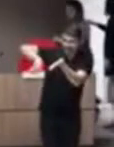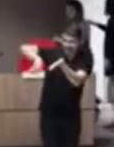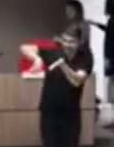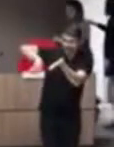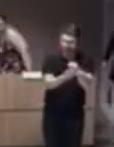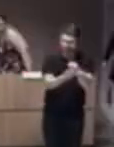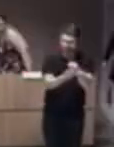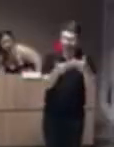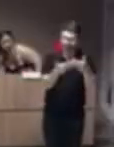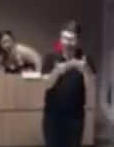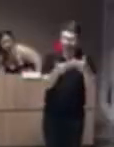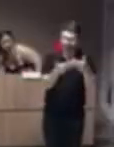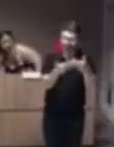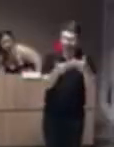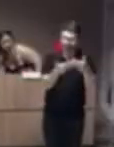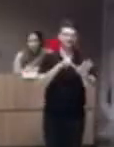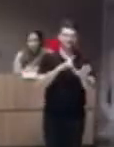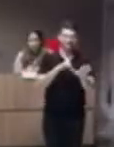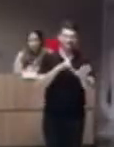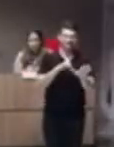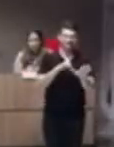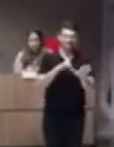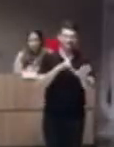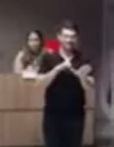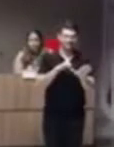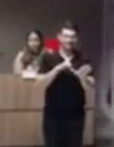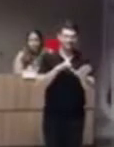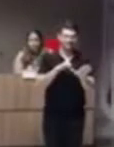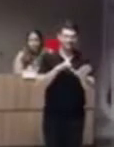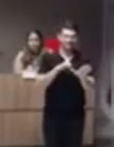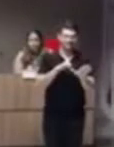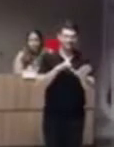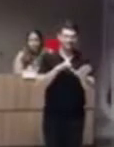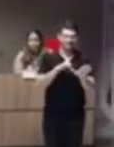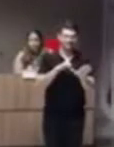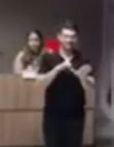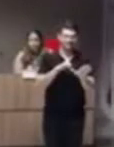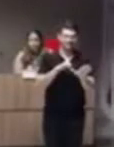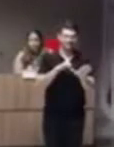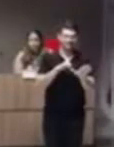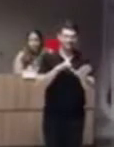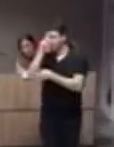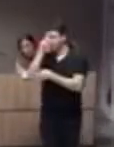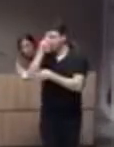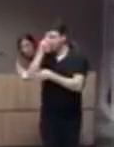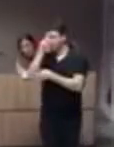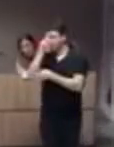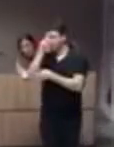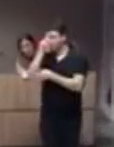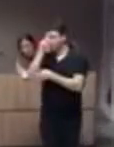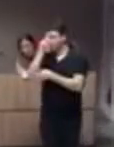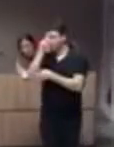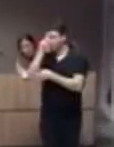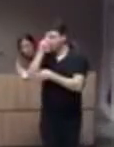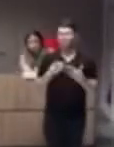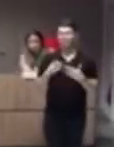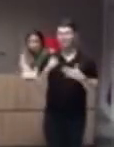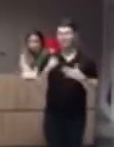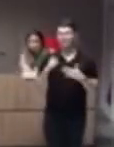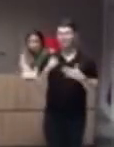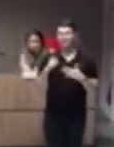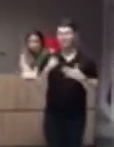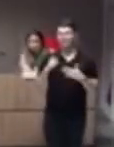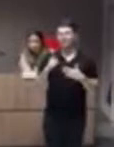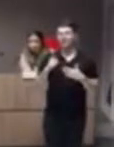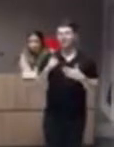seu funcionamento. Então, teve indicação para fechamento, para descredenciamento de hospital psiquiátrico. Esse foi um dos nossos critérios. Quer